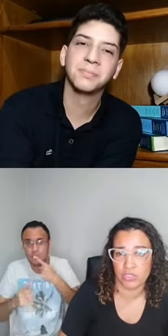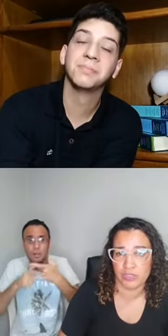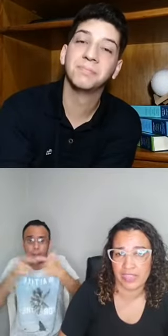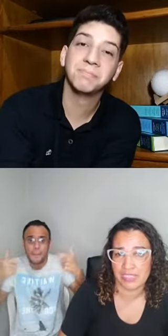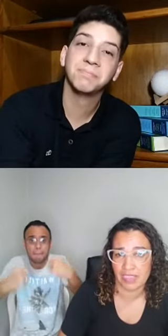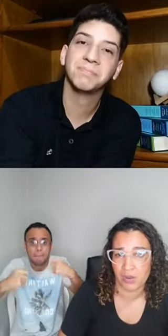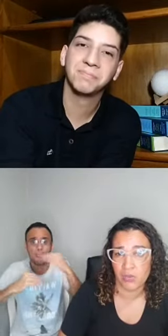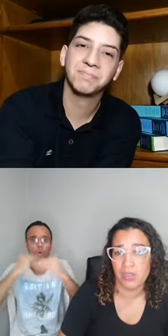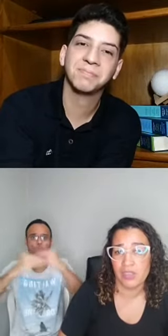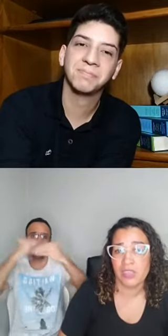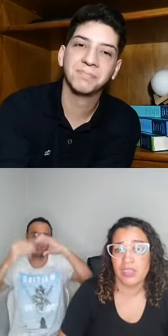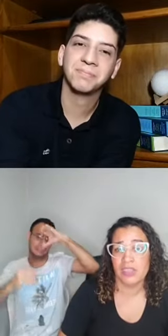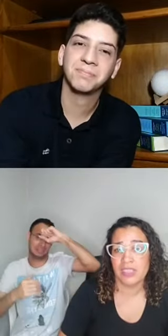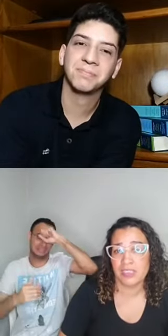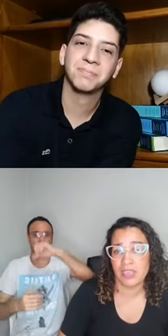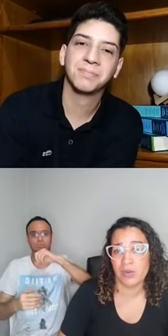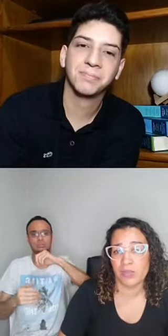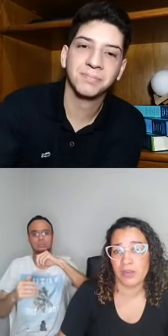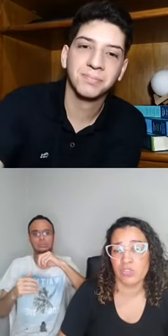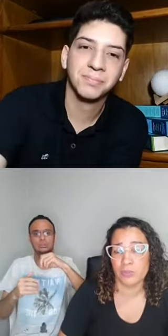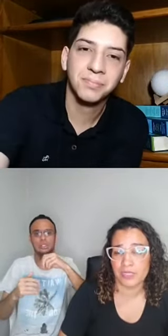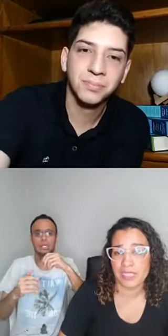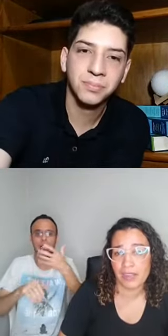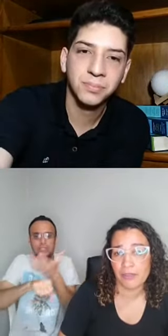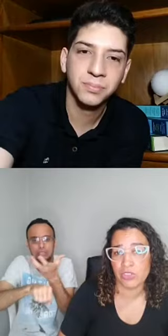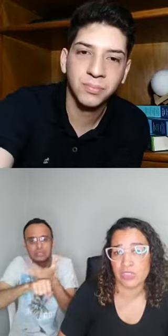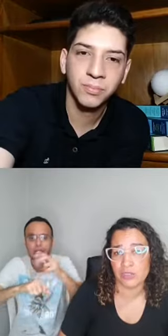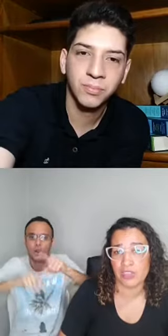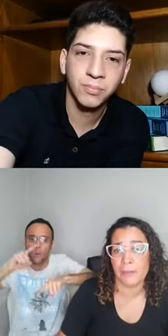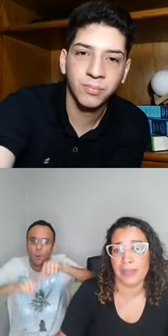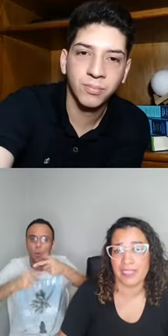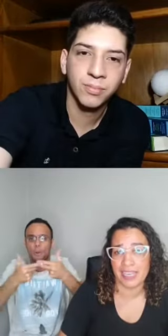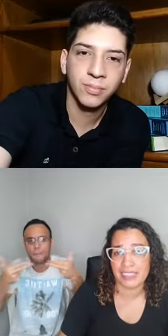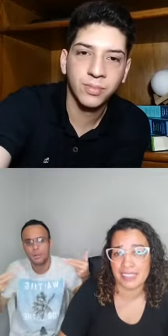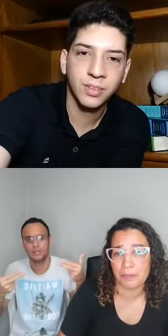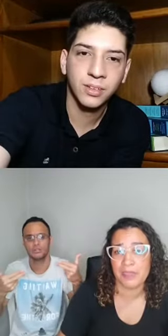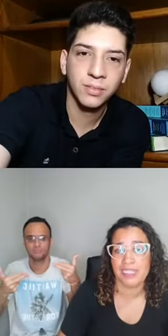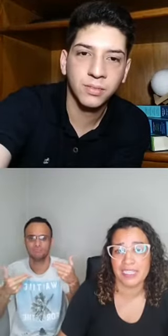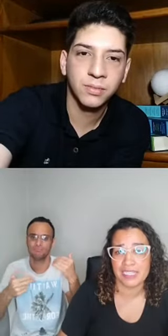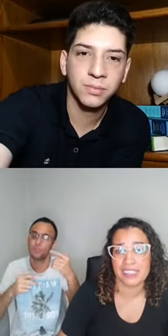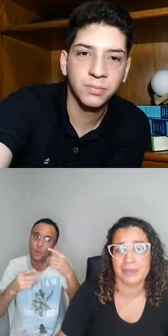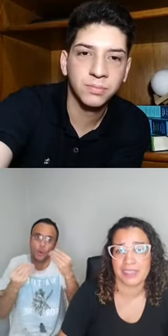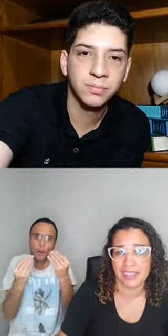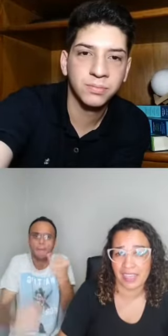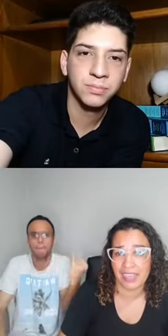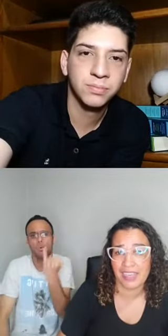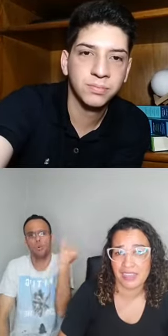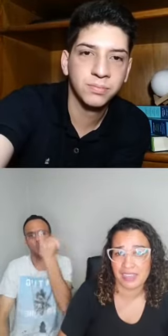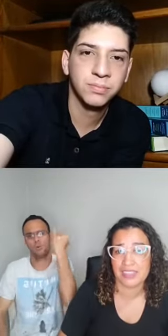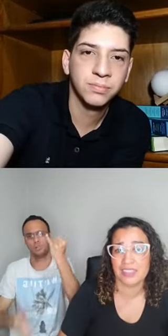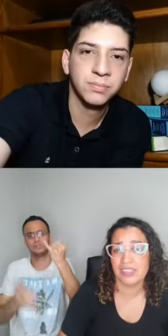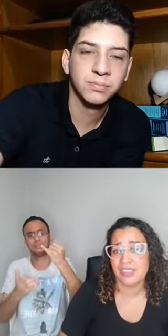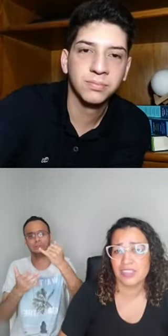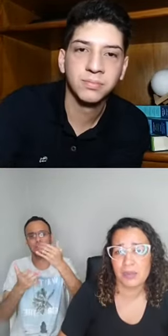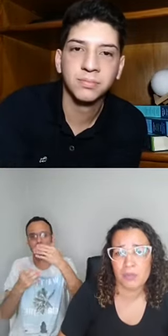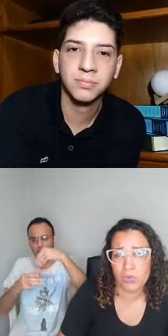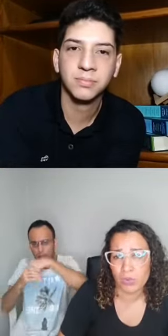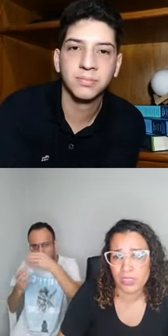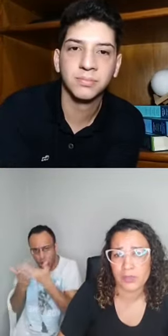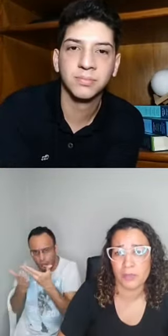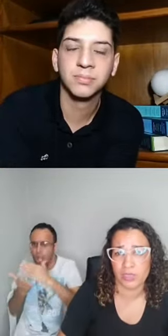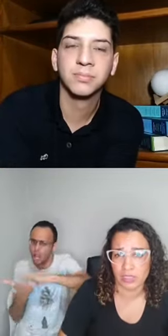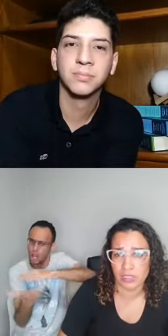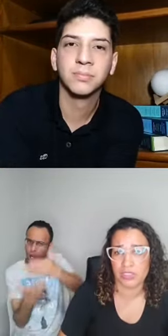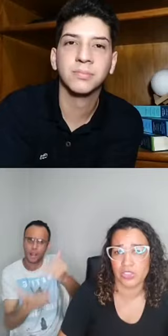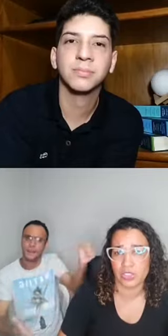né, motivação. Então, né, os senhores precisavam de desenvolver, aprender as disciplinas, as matérias. Isso é